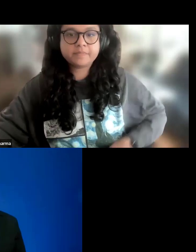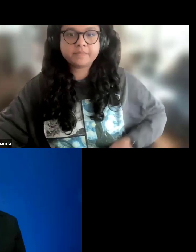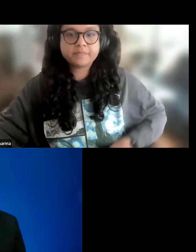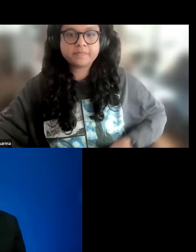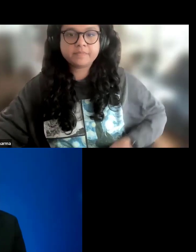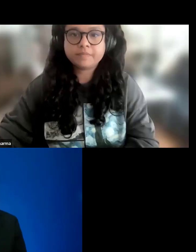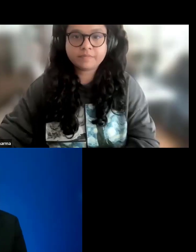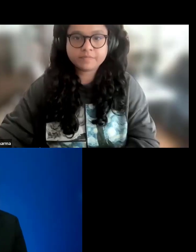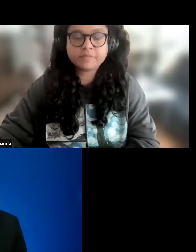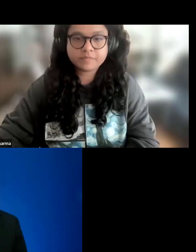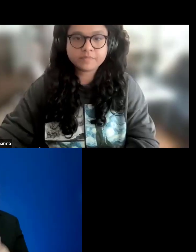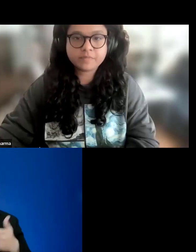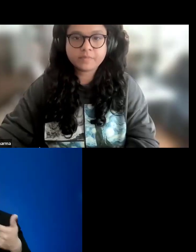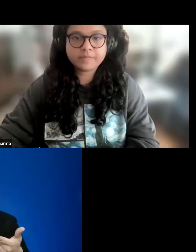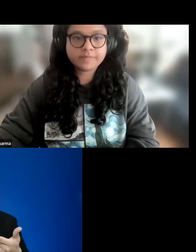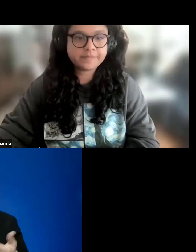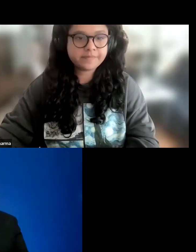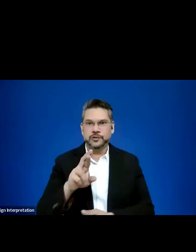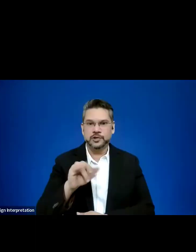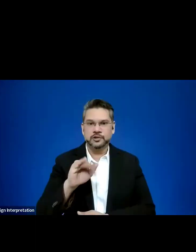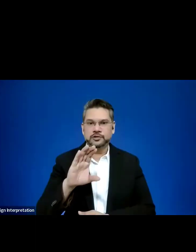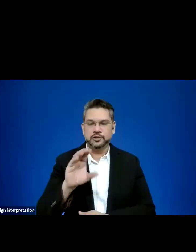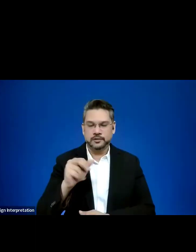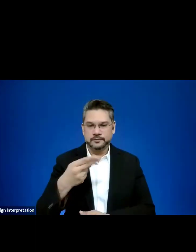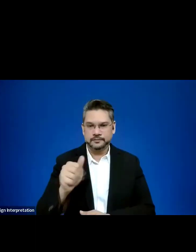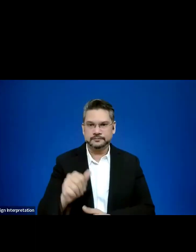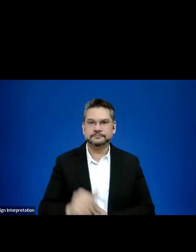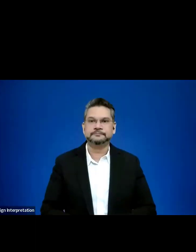我们一个一个来哦。